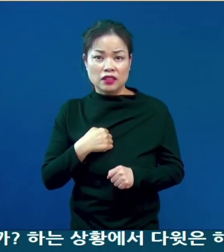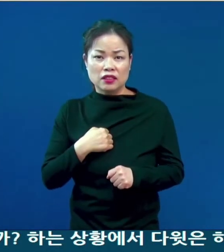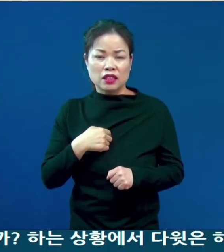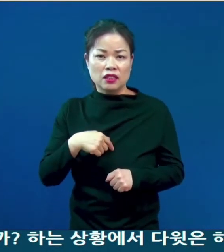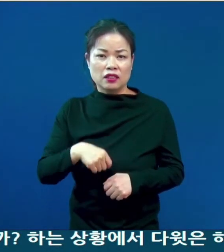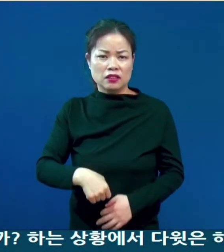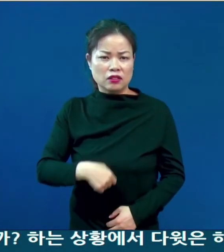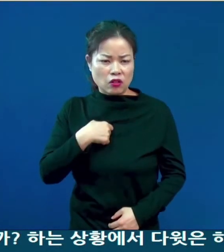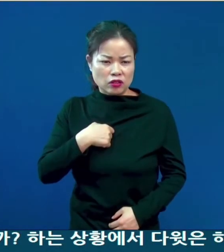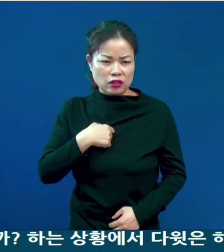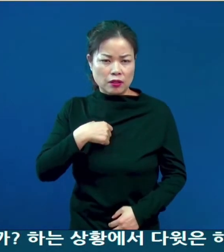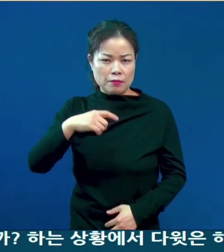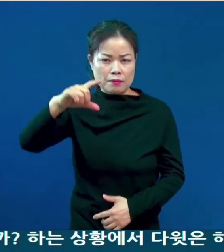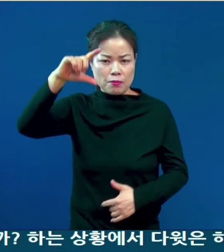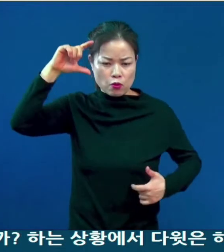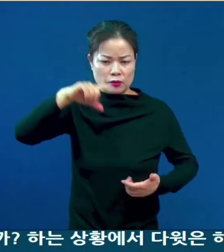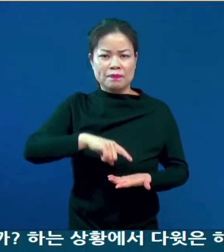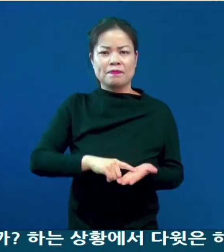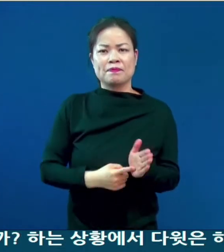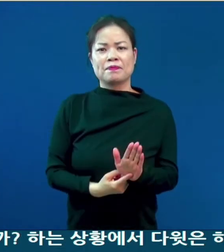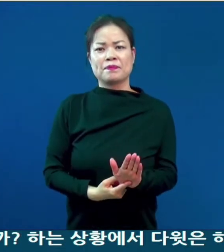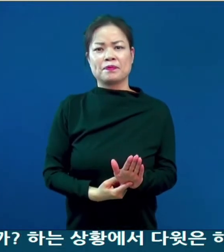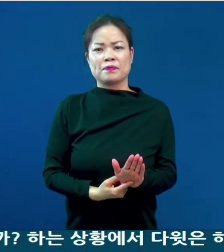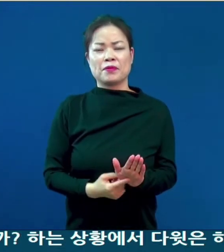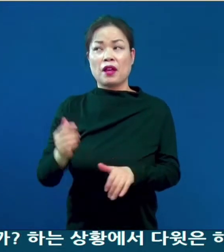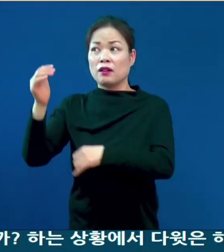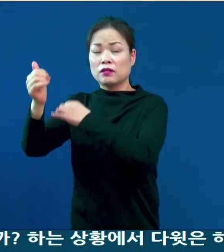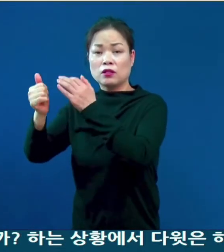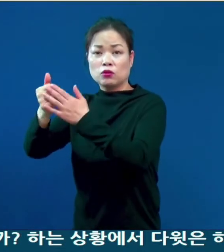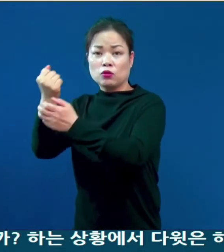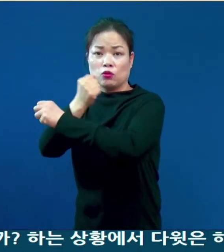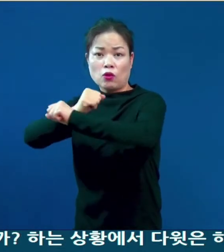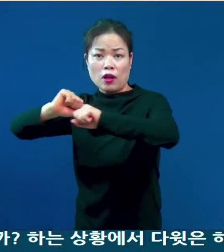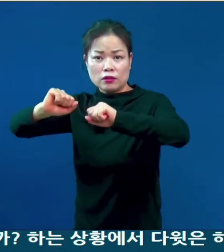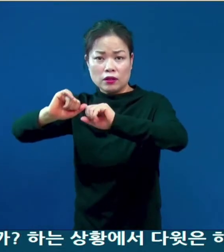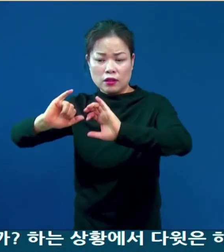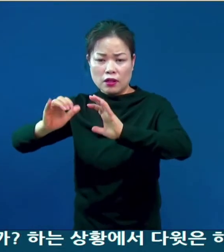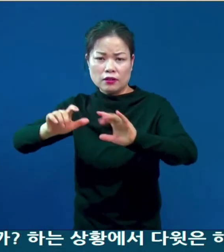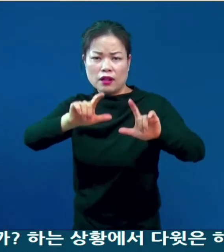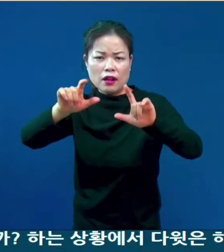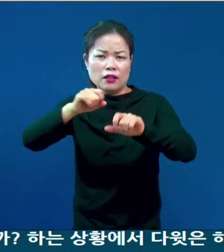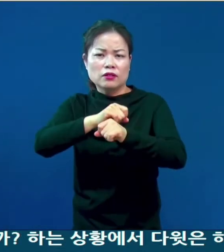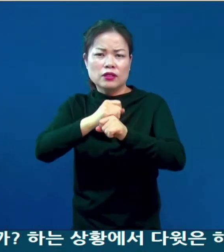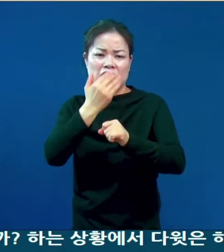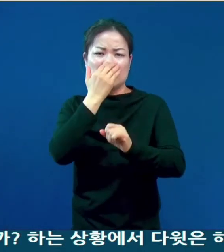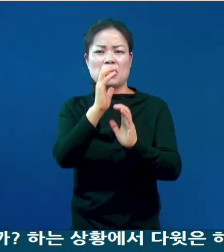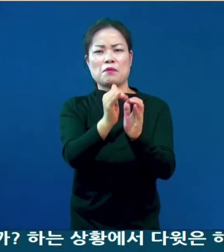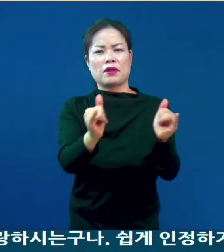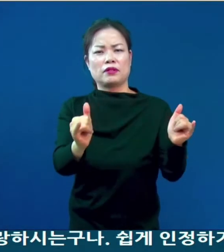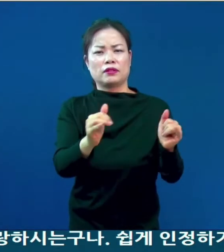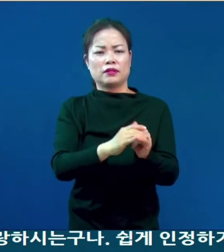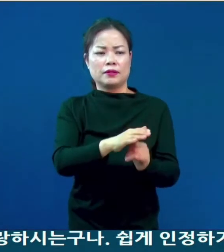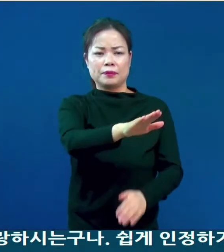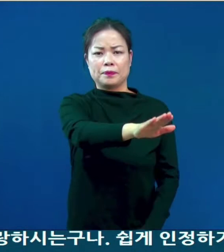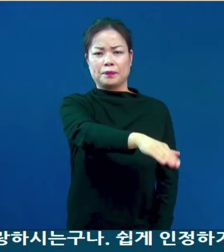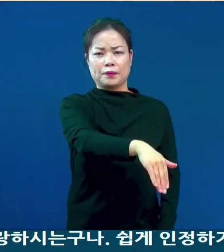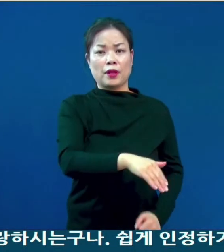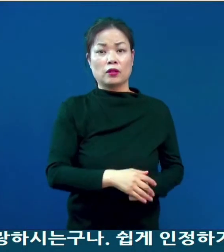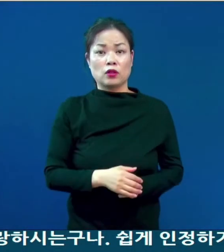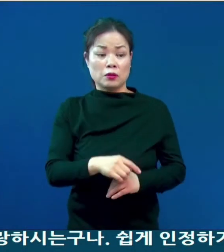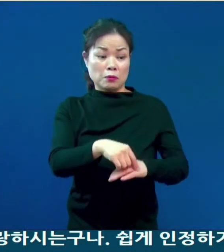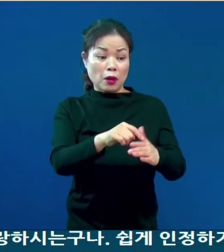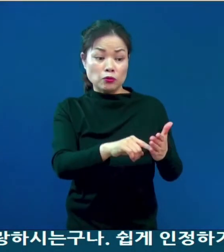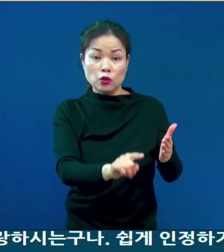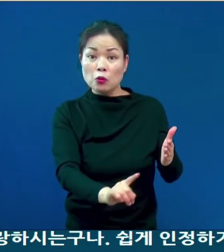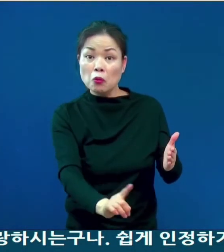정직한 내면의 상태를 드러나게 되는 것 같습니다. 그래서 하나님께서는 광야 생활을 통해서 이스라엘 백성들을 낮추시고 그들의